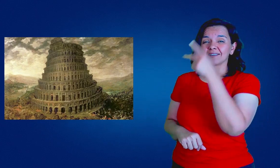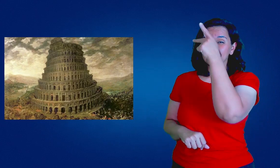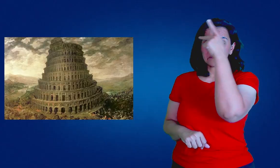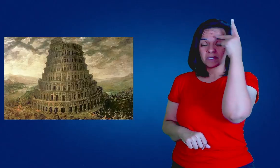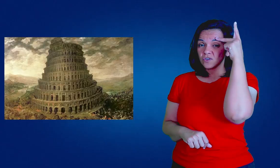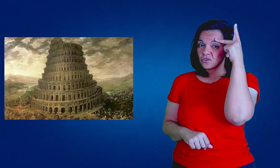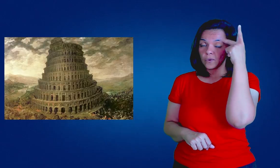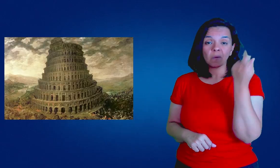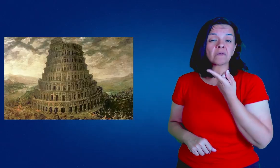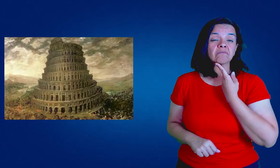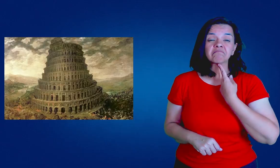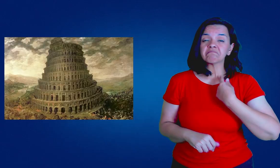necessário.